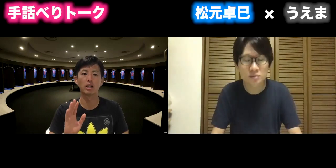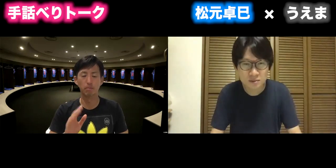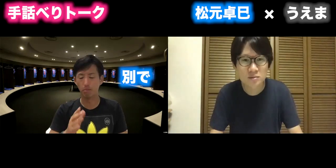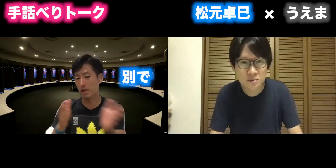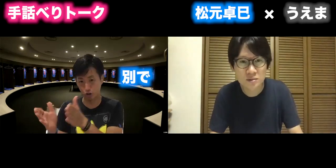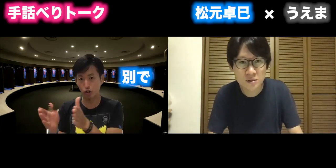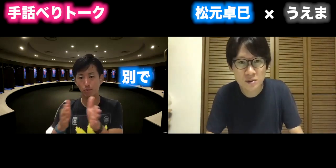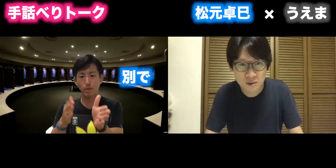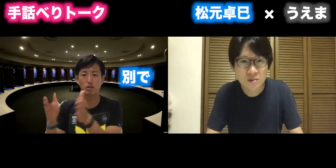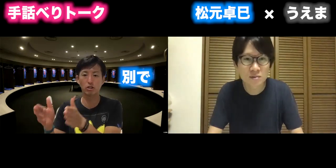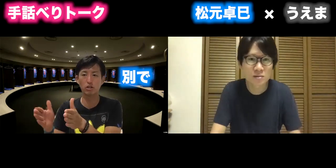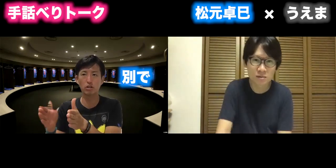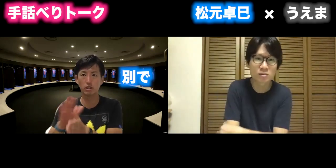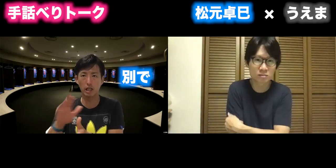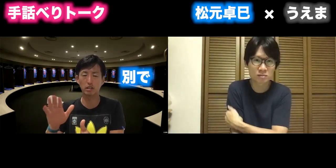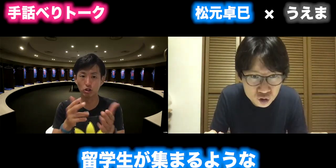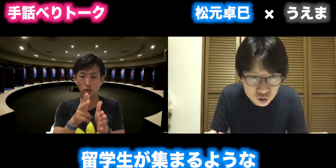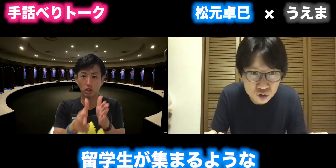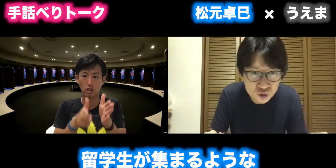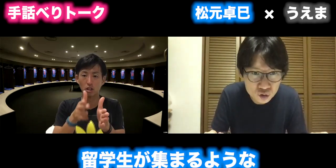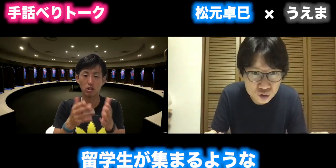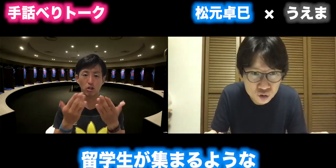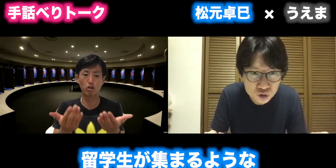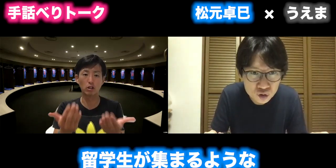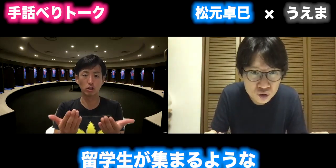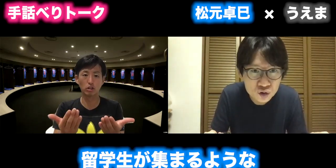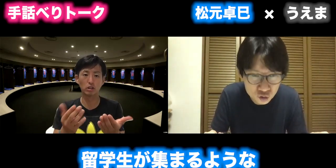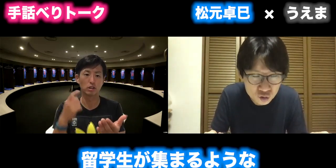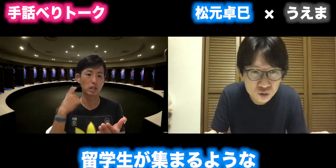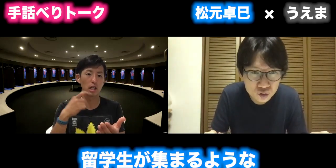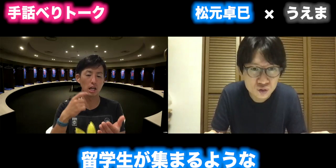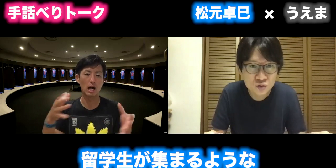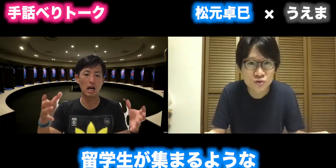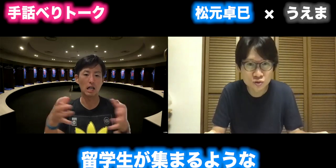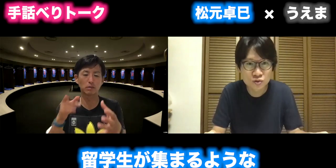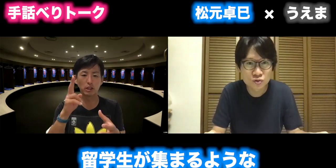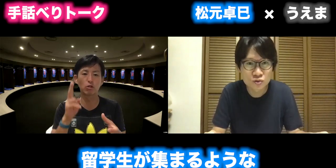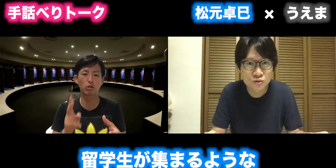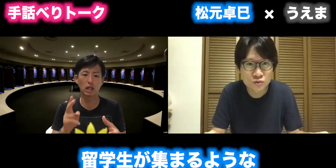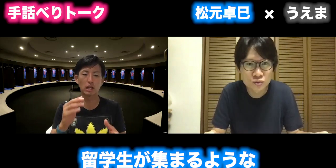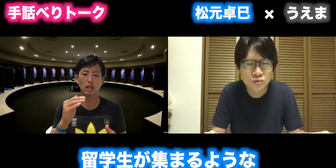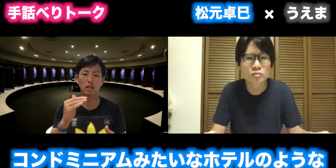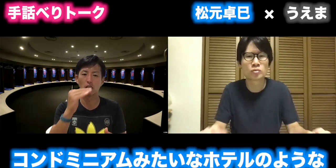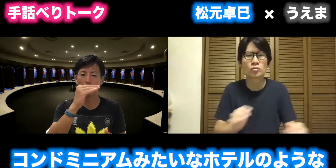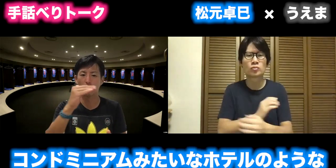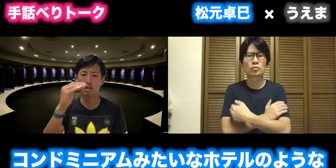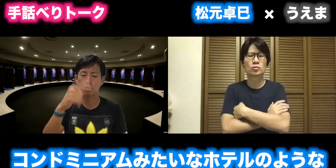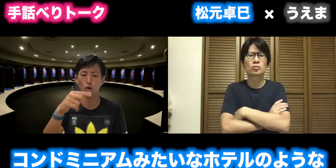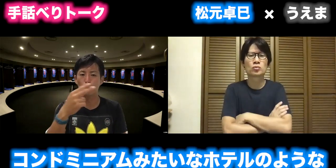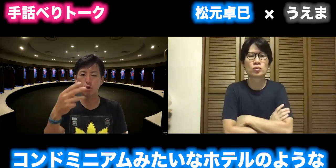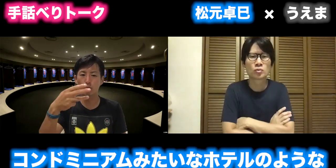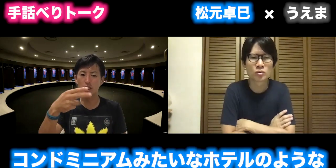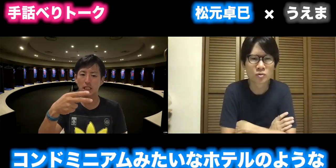て別々でうん集楽亭が集まるような高